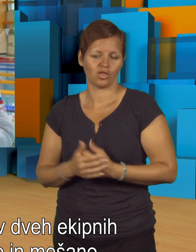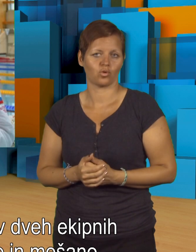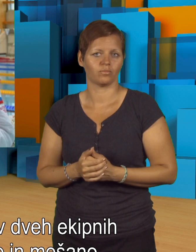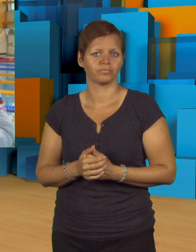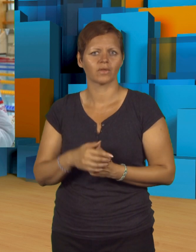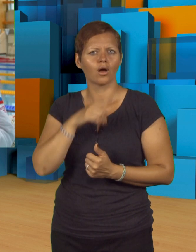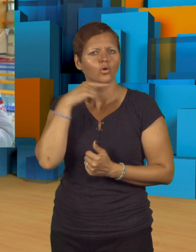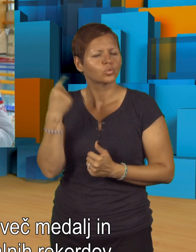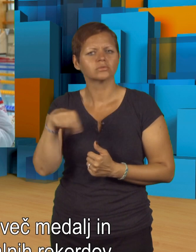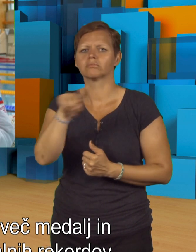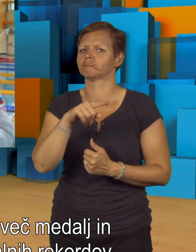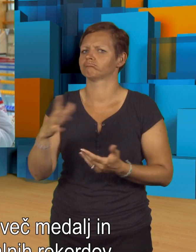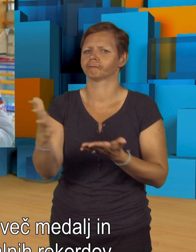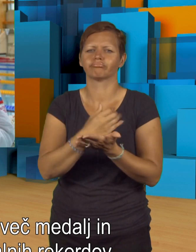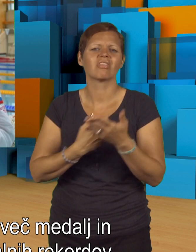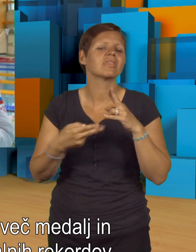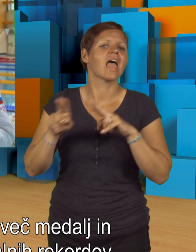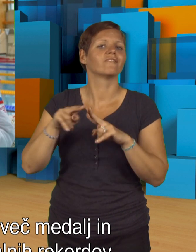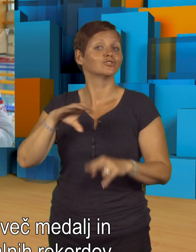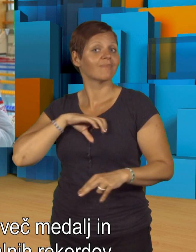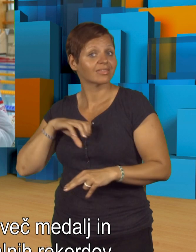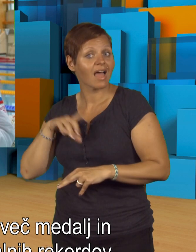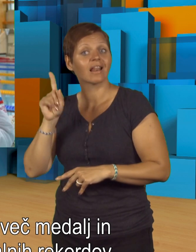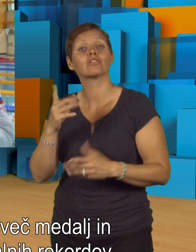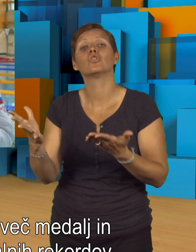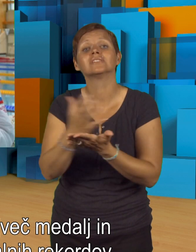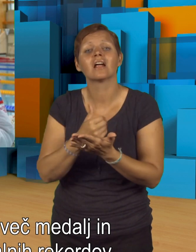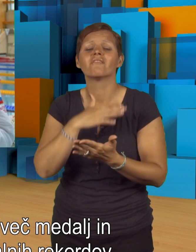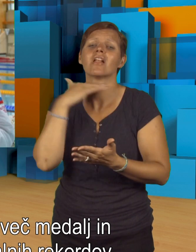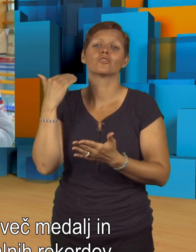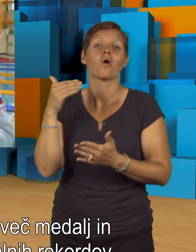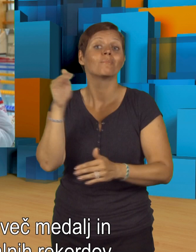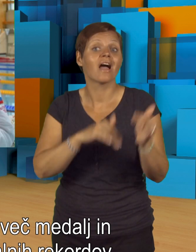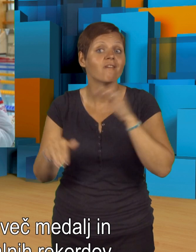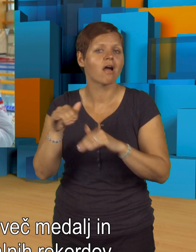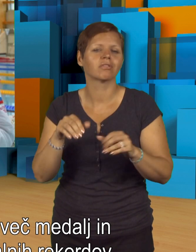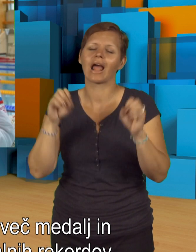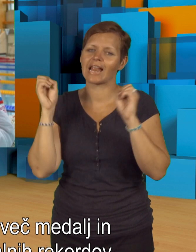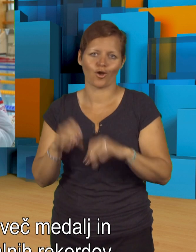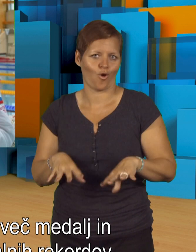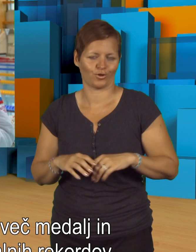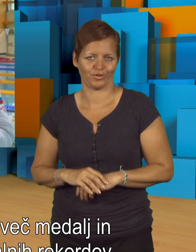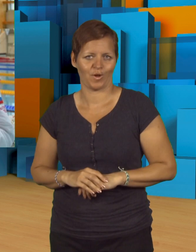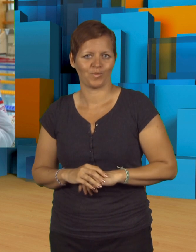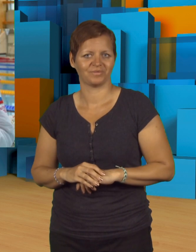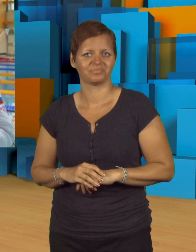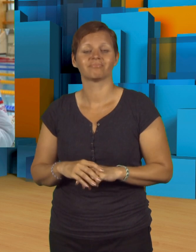mešano. Rusi so osvojili največ medalj in dosegli veliko plavalnih rekordov. Rezultate si